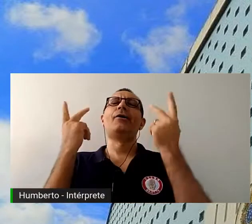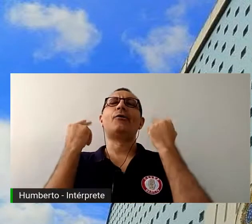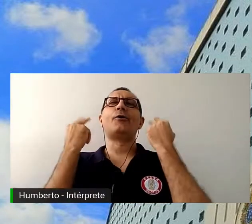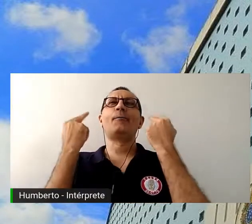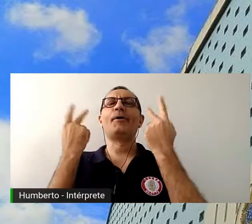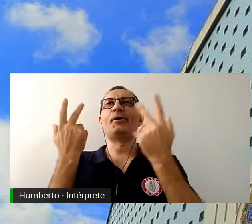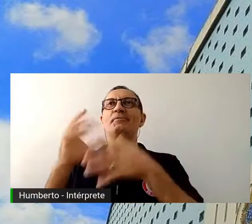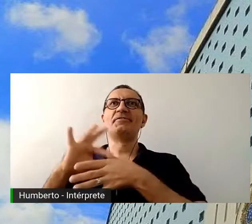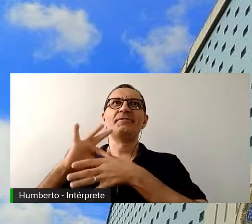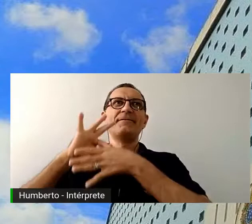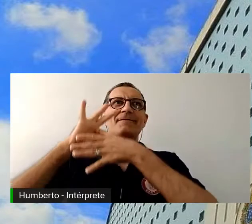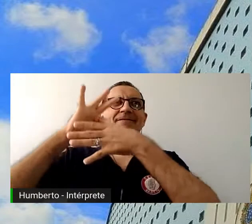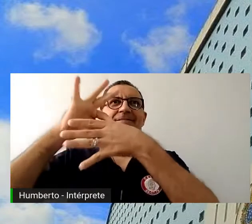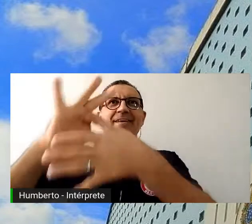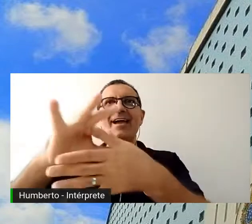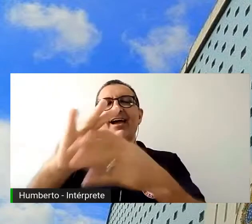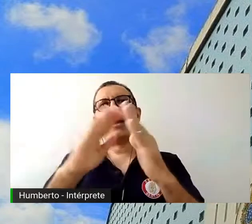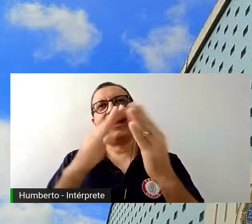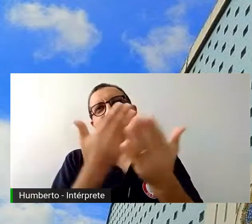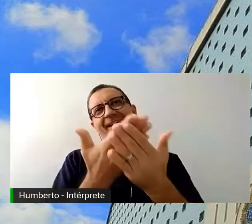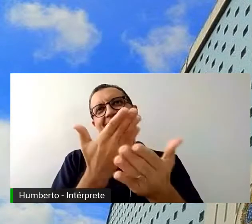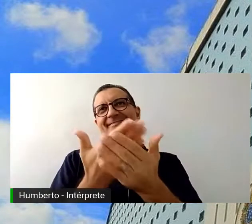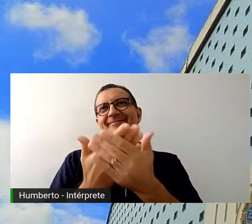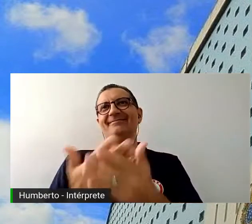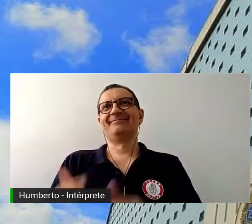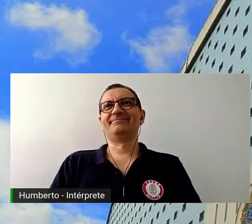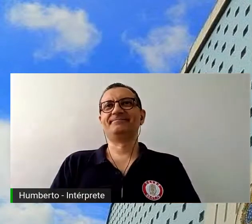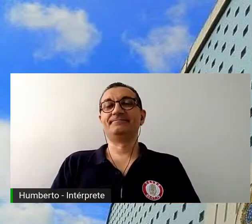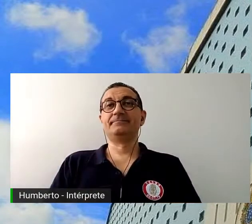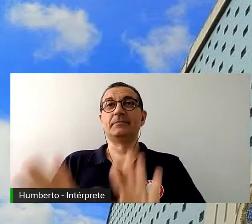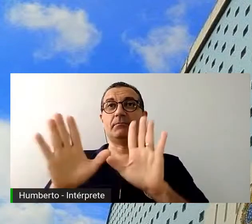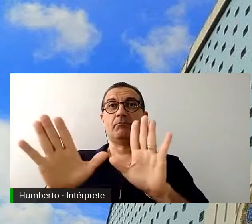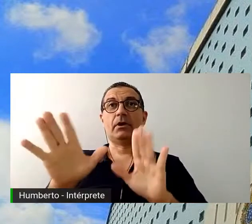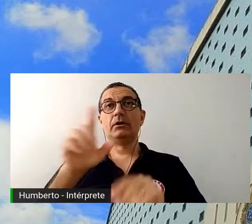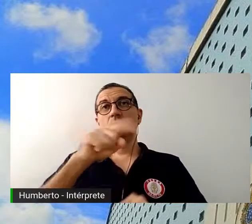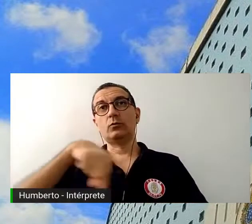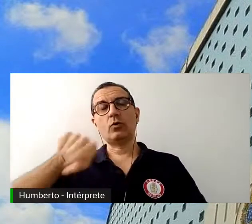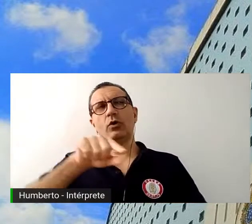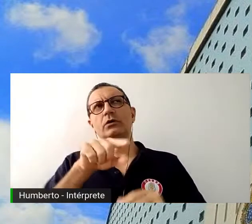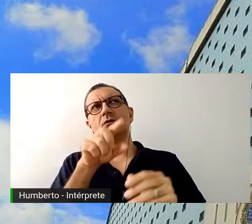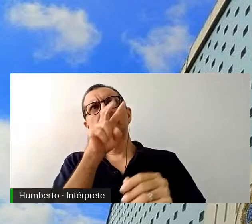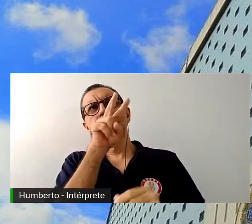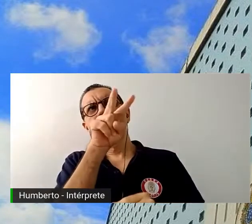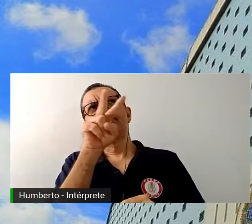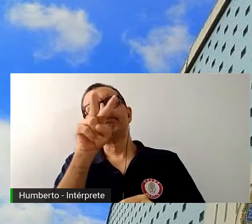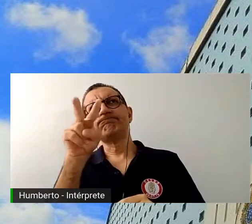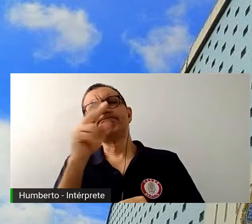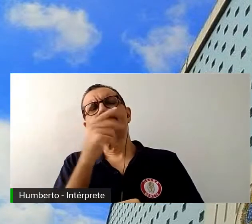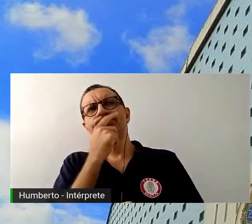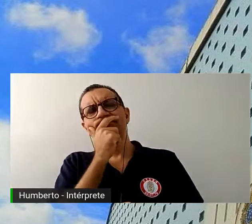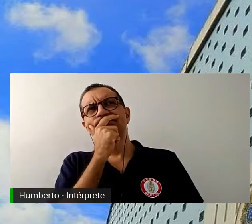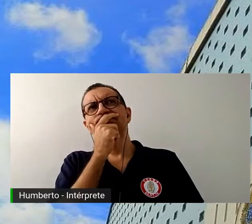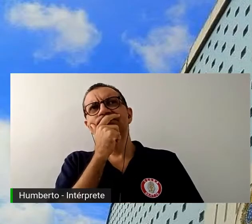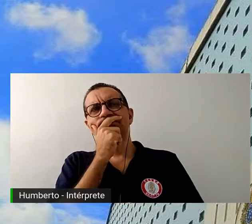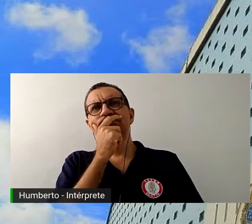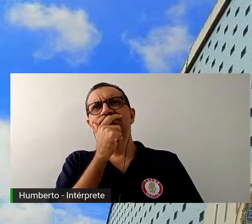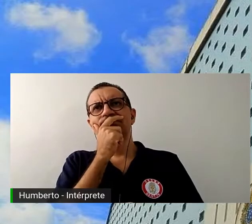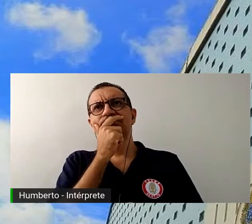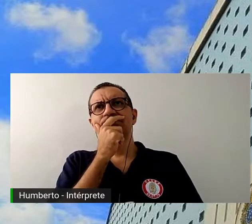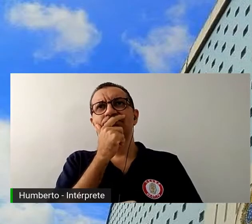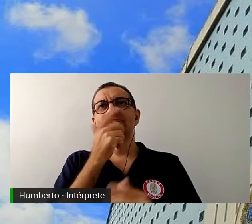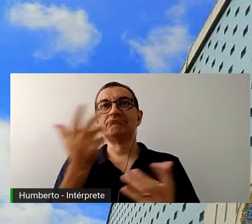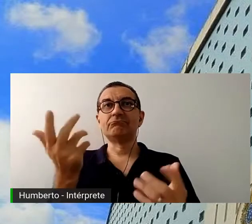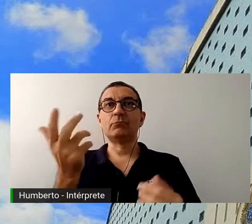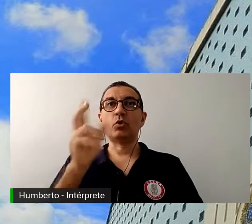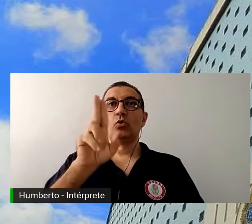mas pelo cenário que nós estamos vivendo da pandemia, pelos dados, pelo que tem acontecido nas UPAs, pelos